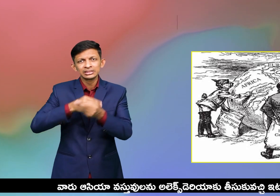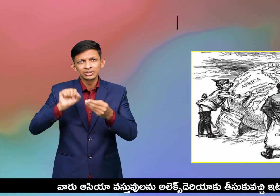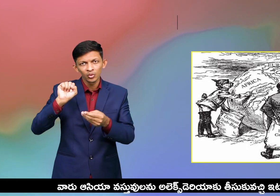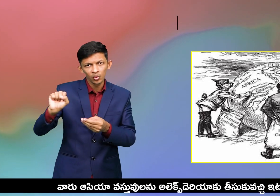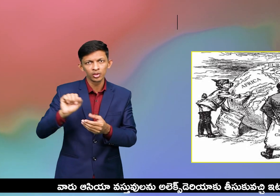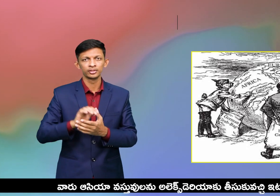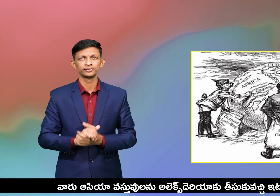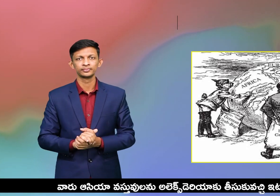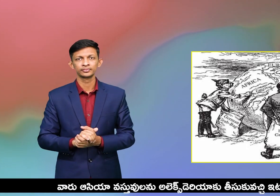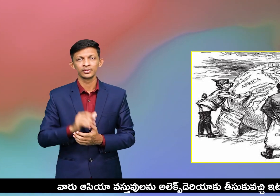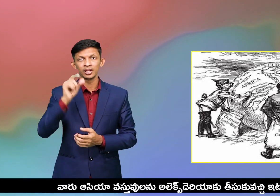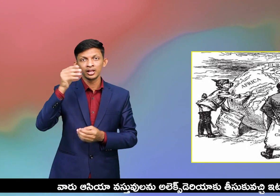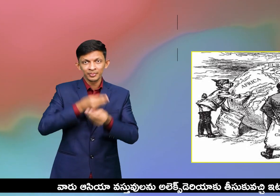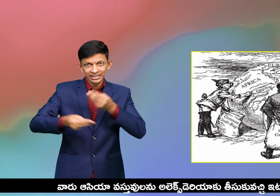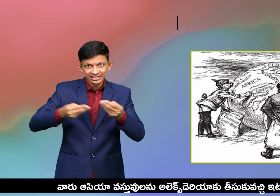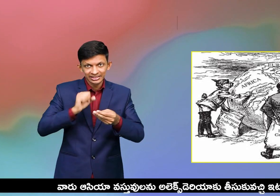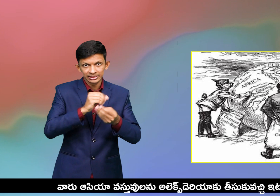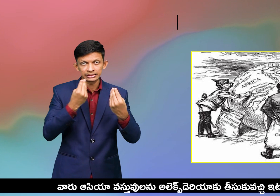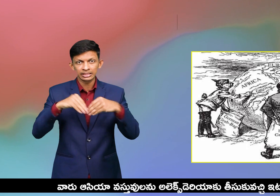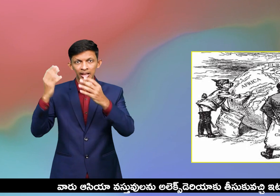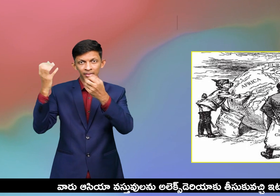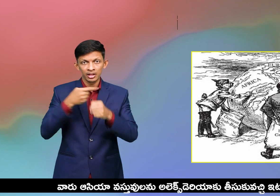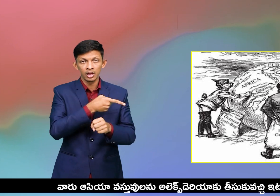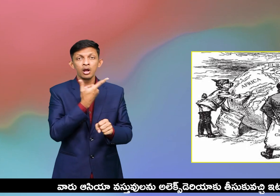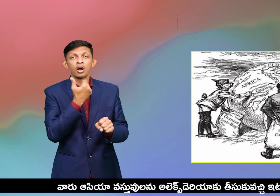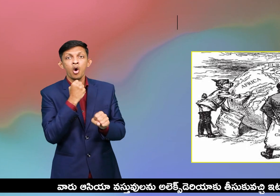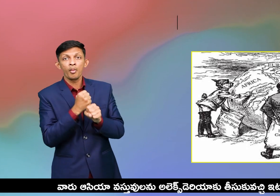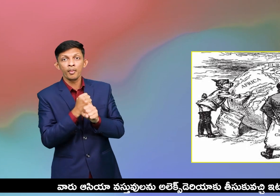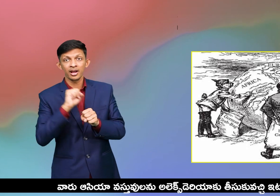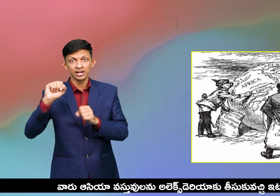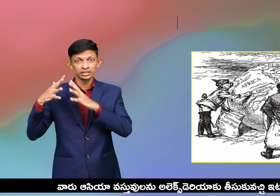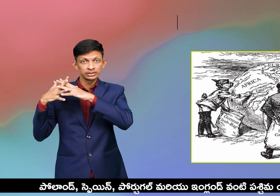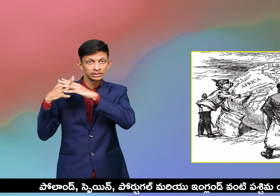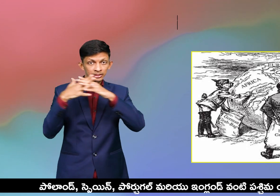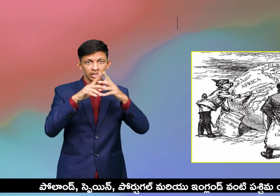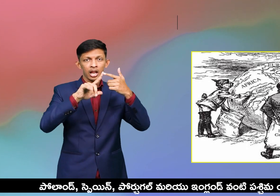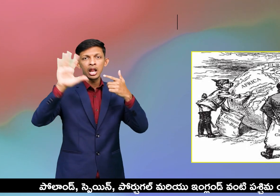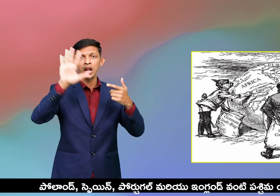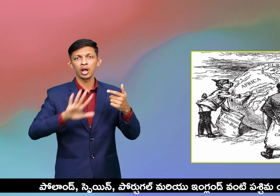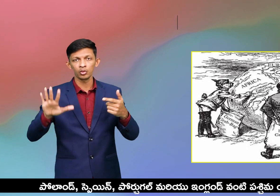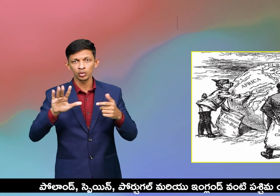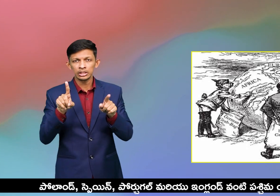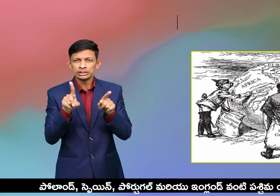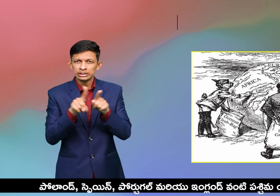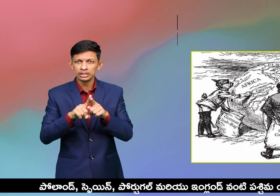వస్తువులను అలెక్స్డేరియాకు తీసుకువచ్చి ఇటలీలో విక్రయించారు. పోలాండ్, స్పెయిన్, పోర్చుగల్